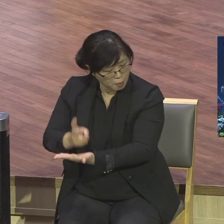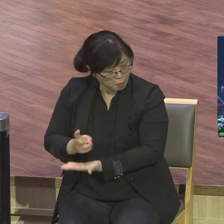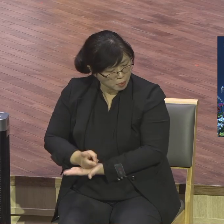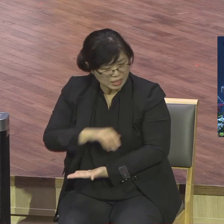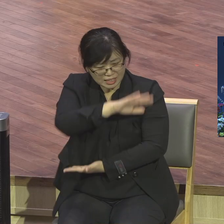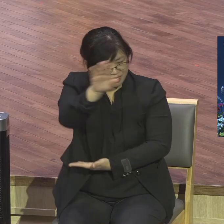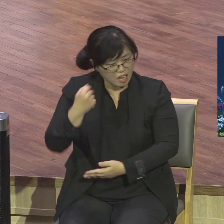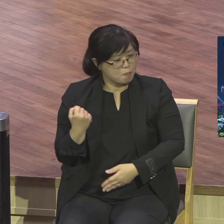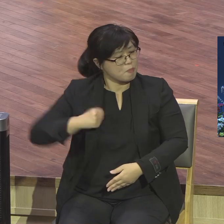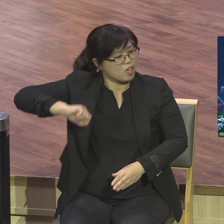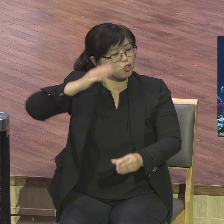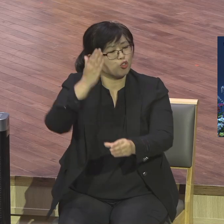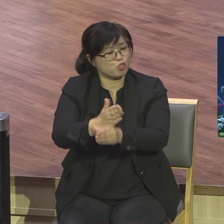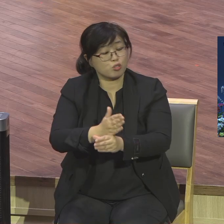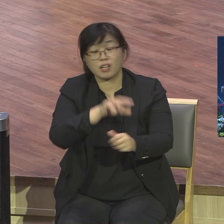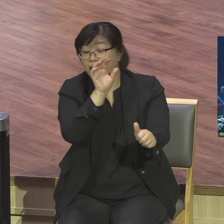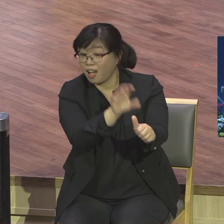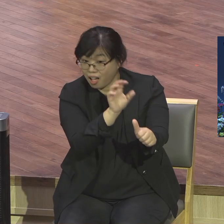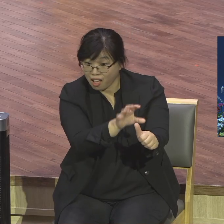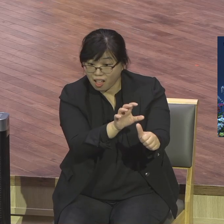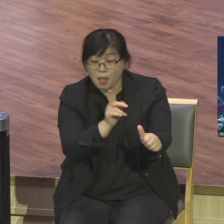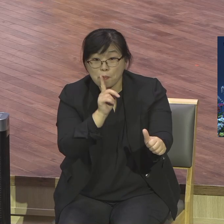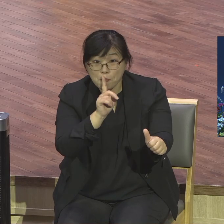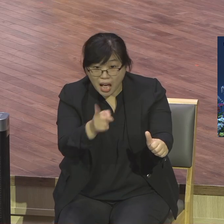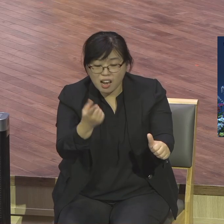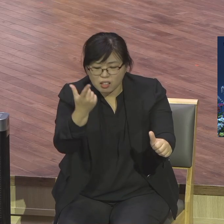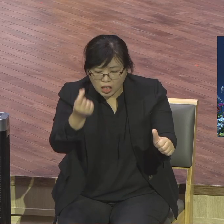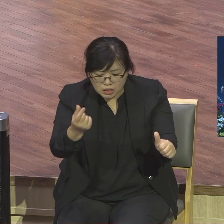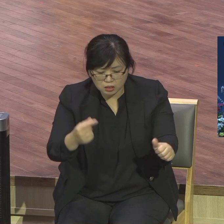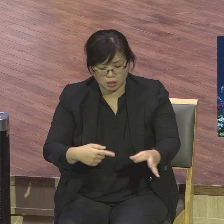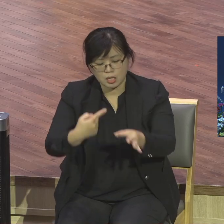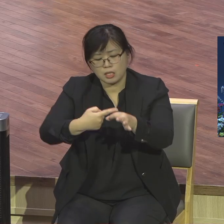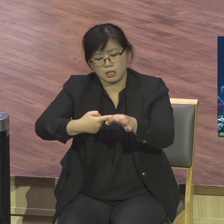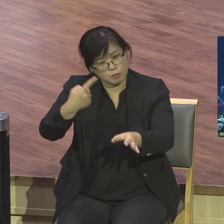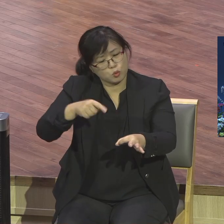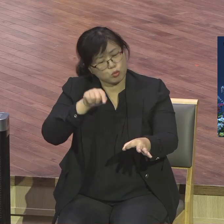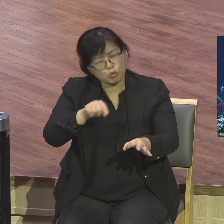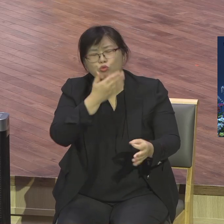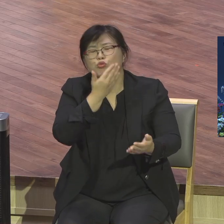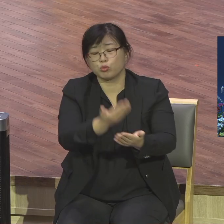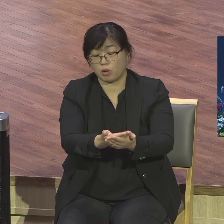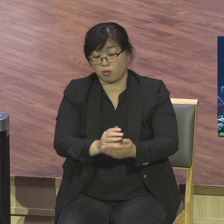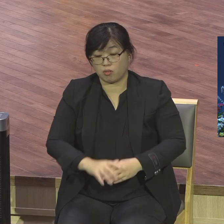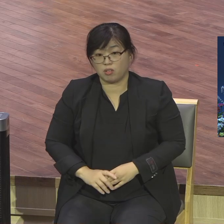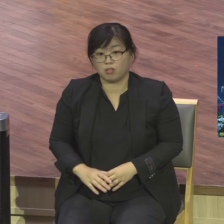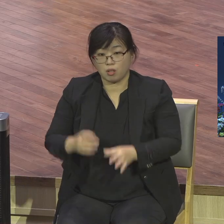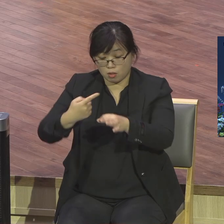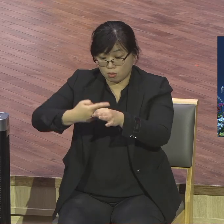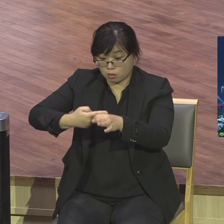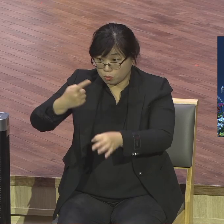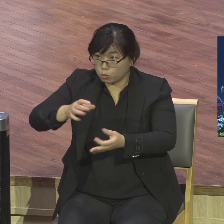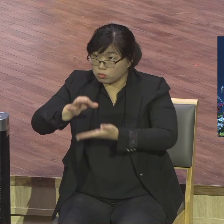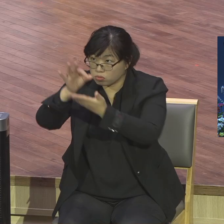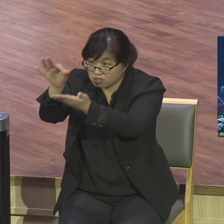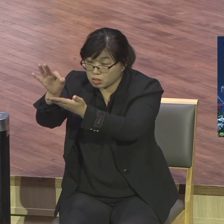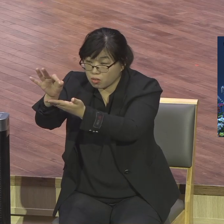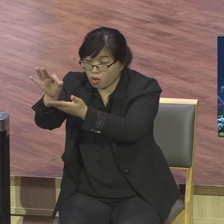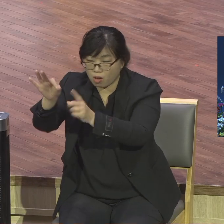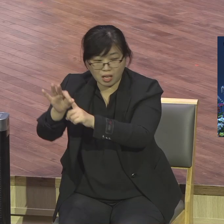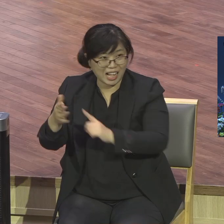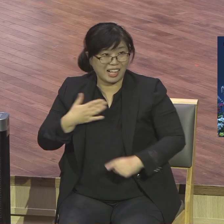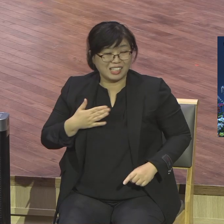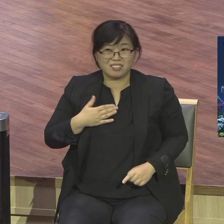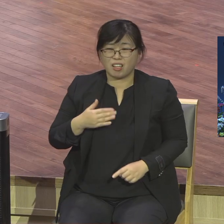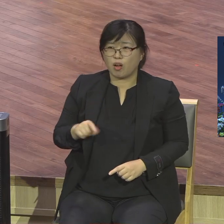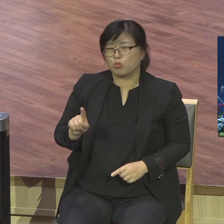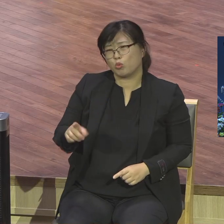출발 출발 십일조는 내 것이 아니에요 하나님 거라고요 그러니까 십일조를 도둑질하냐고 십일조 안 되는 거 성기